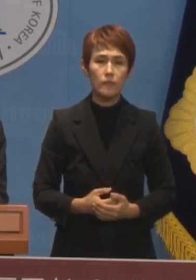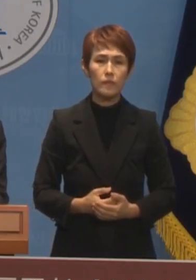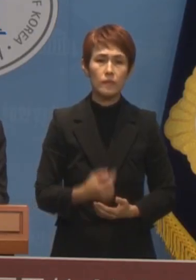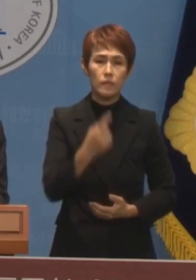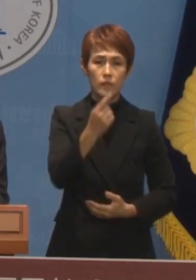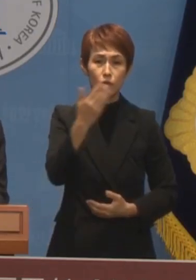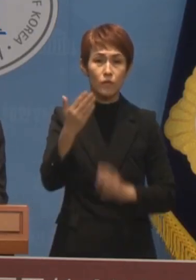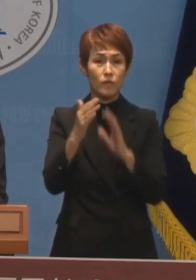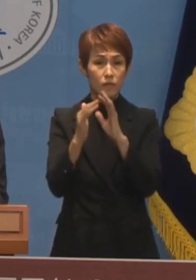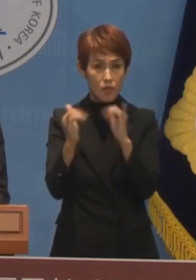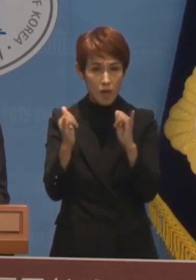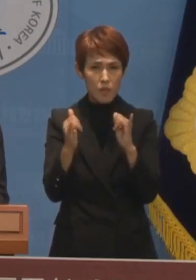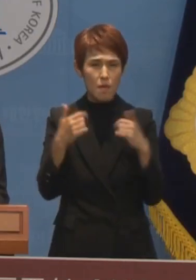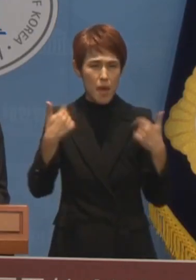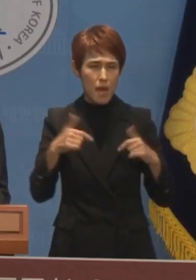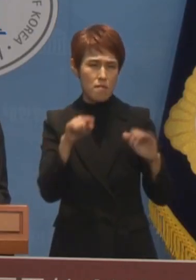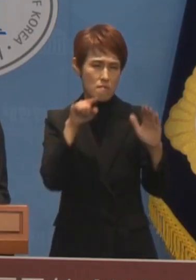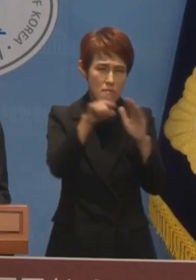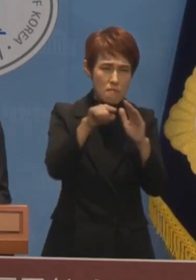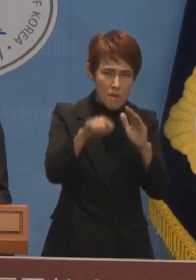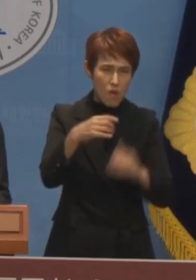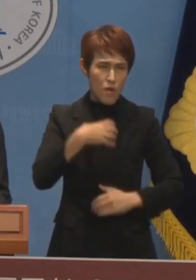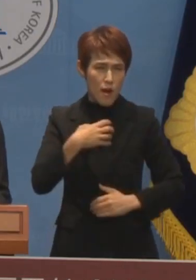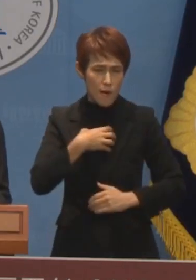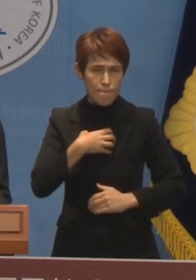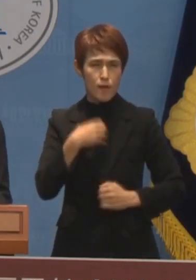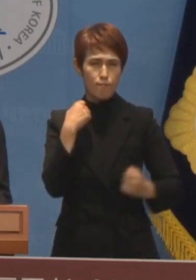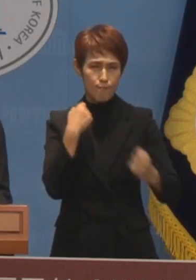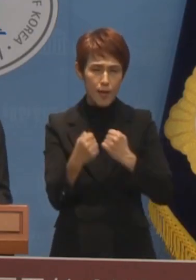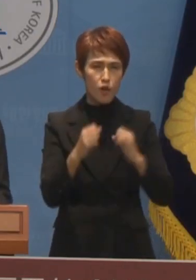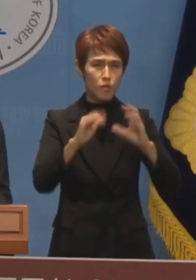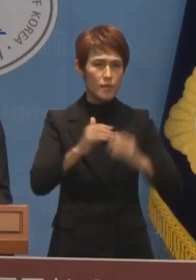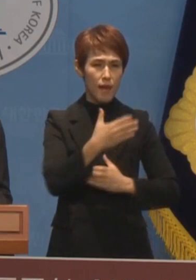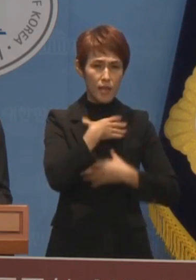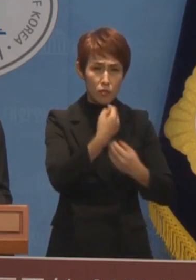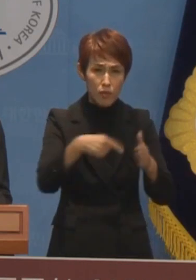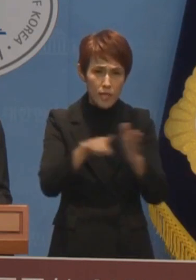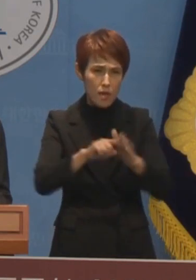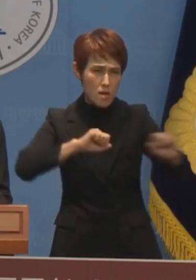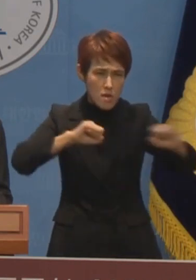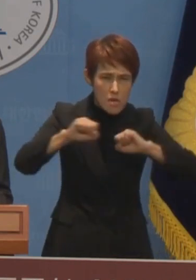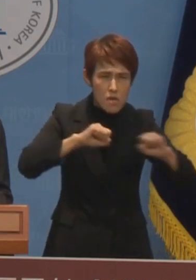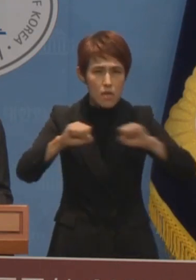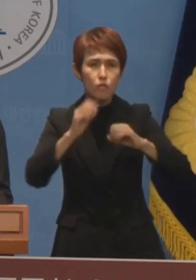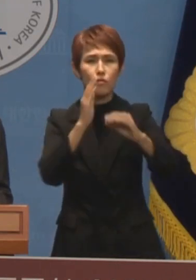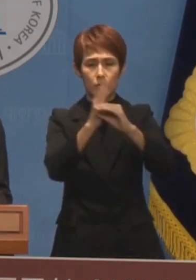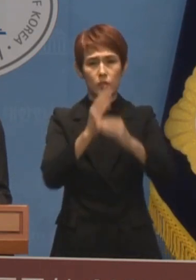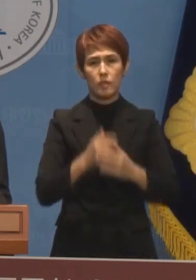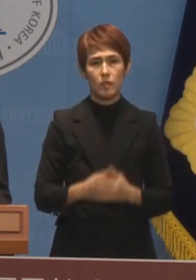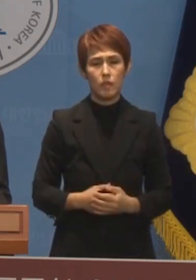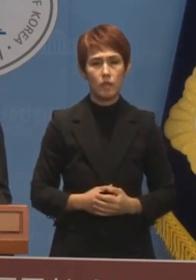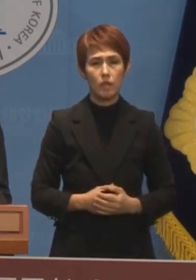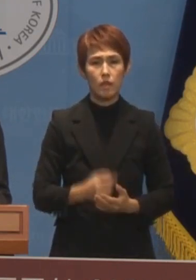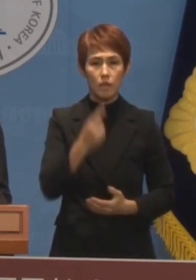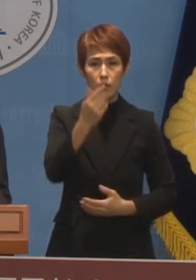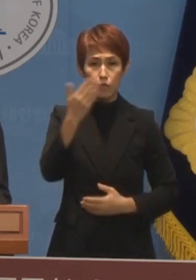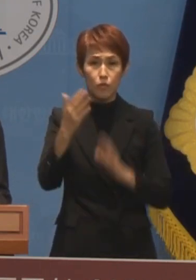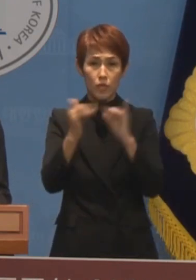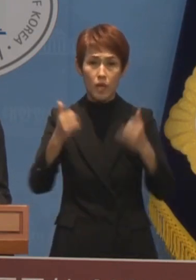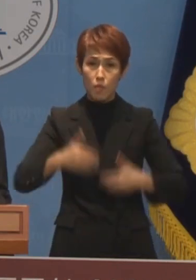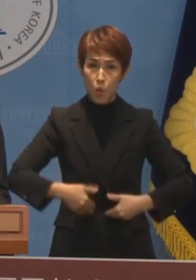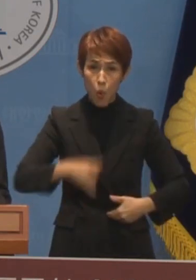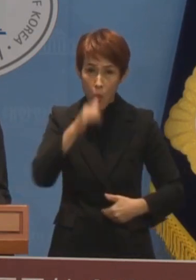소방관들은 매일매일 현장에서 위험에 맞서 국민 안전을 지키기 위해 싸우고 있습니다. 소방관들에게 필요한